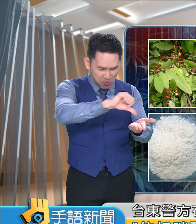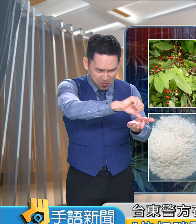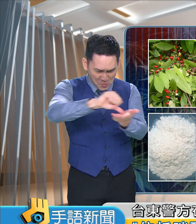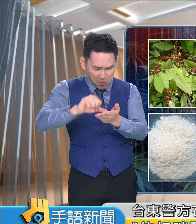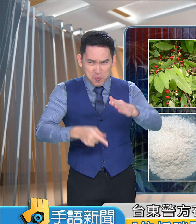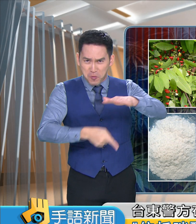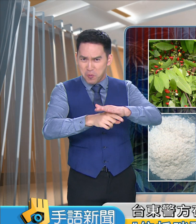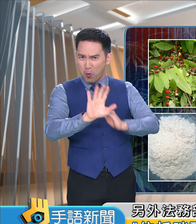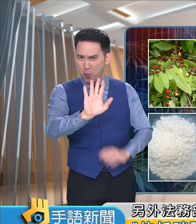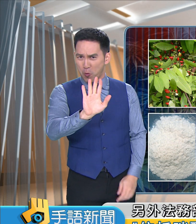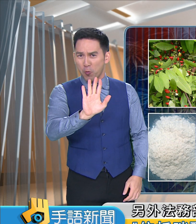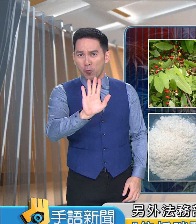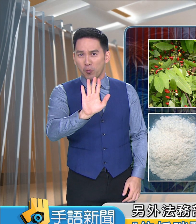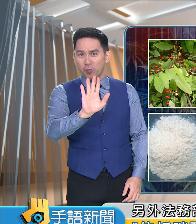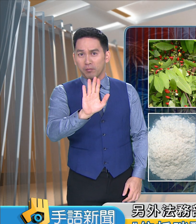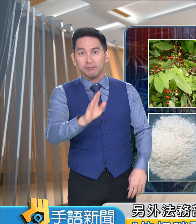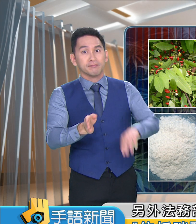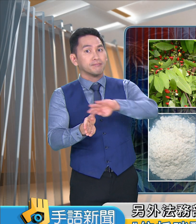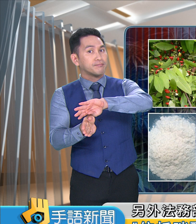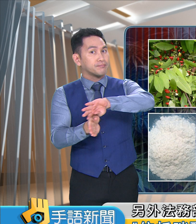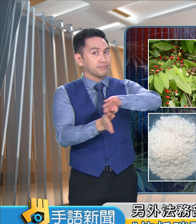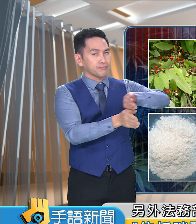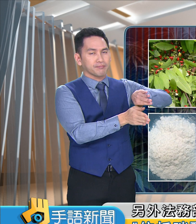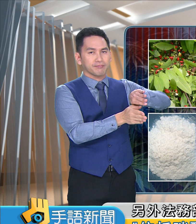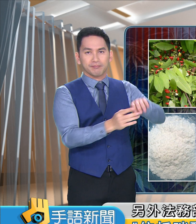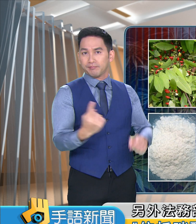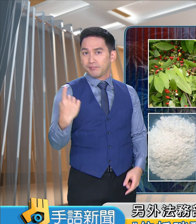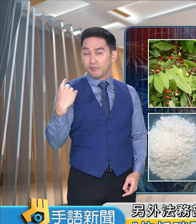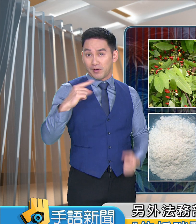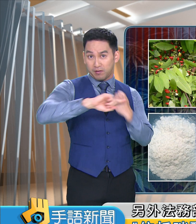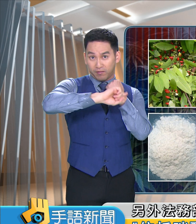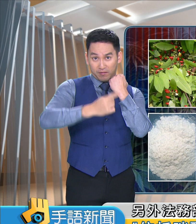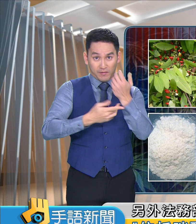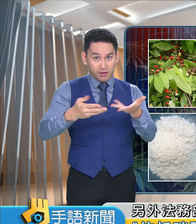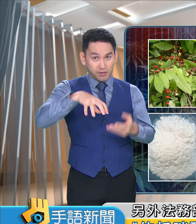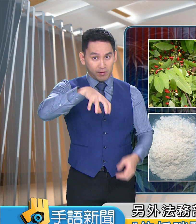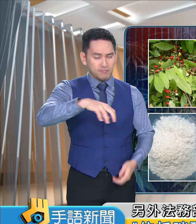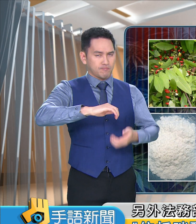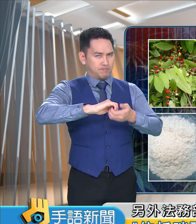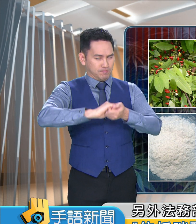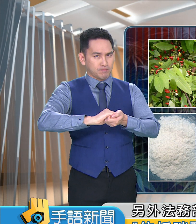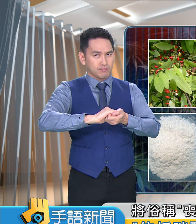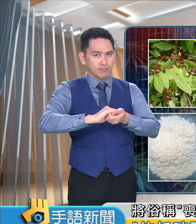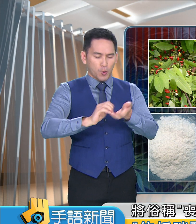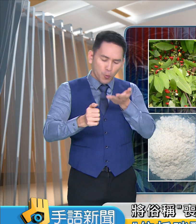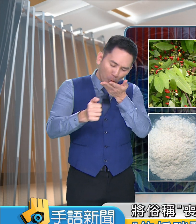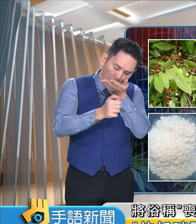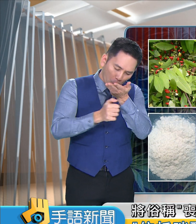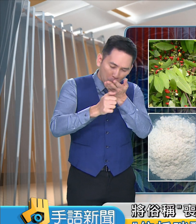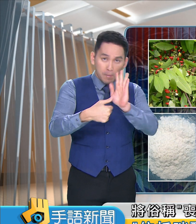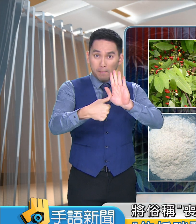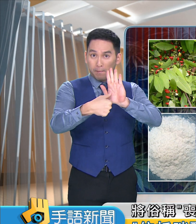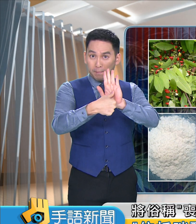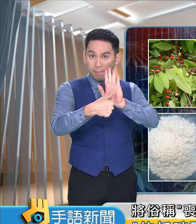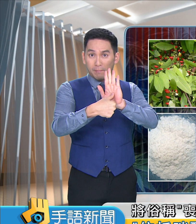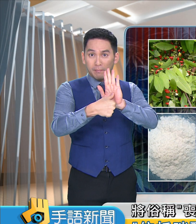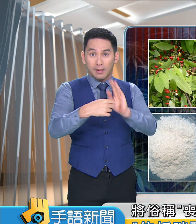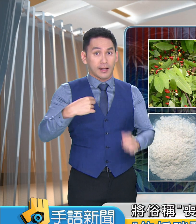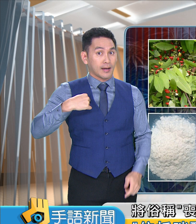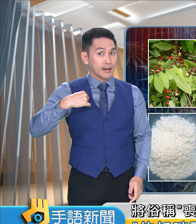而另外，法务部昨天也决议，将俗称丧尸烟弹的伊托咪酯升